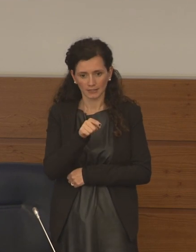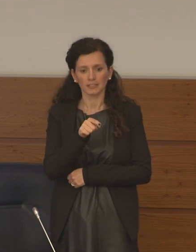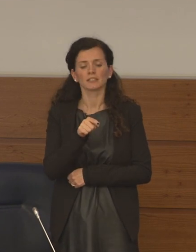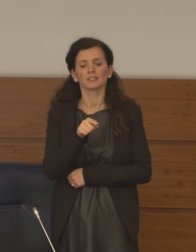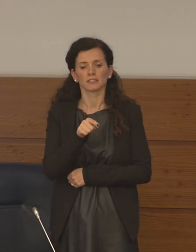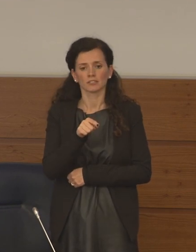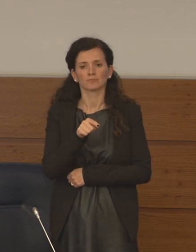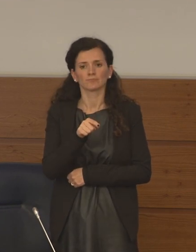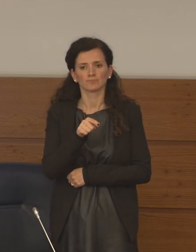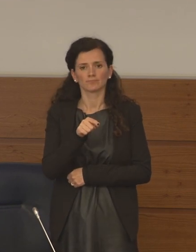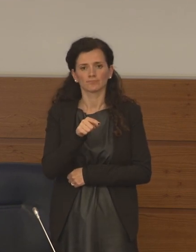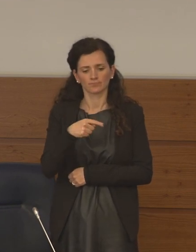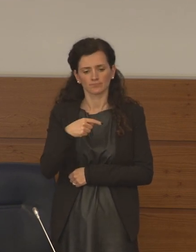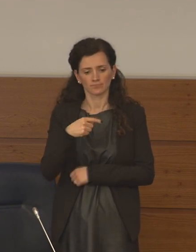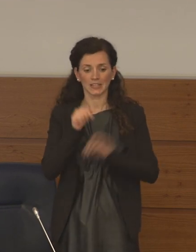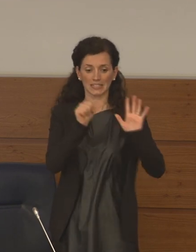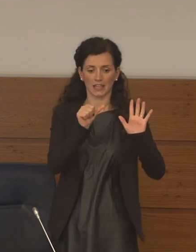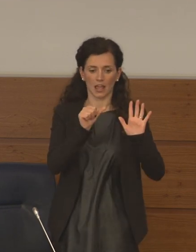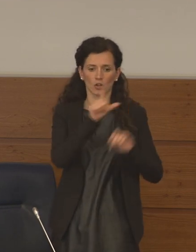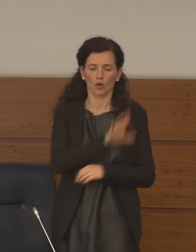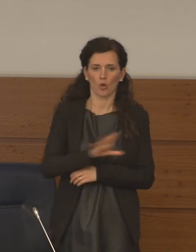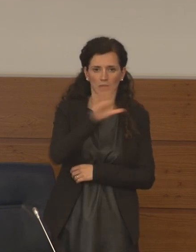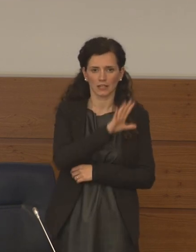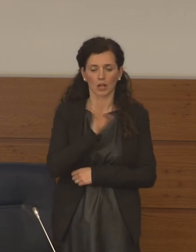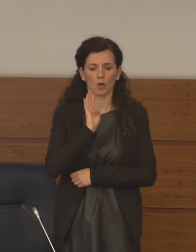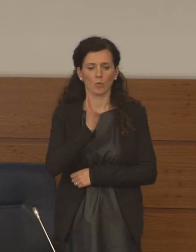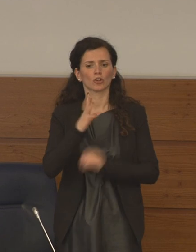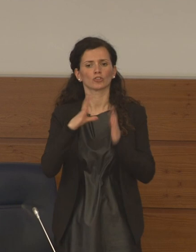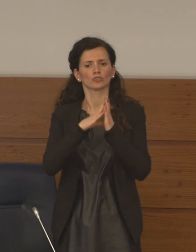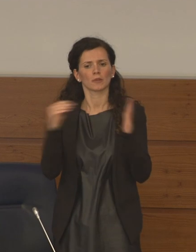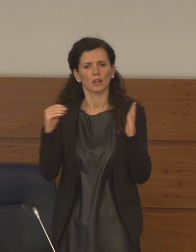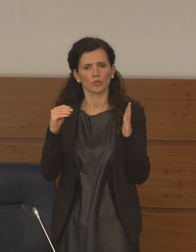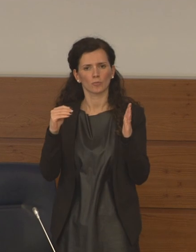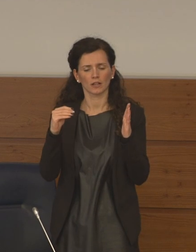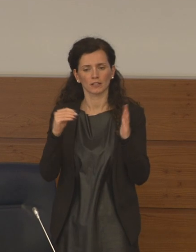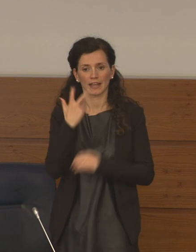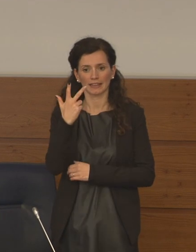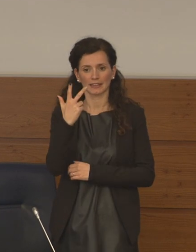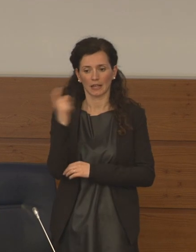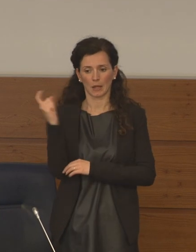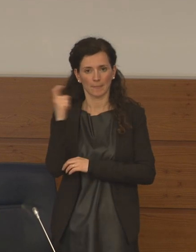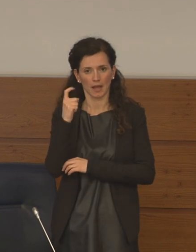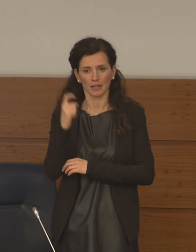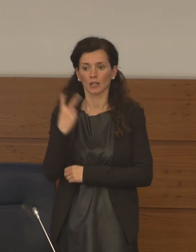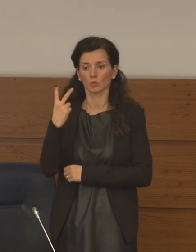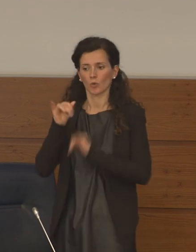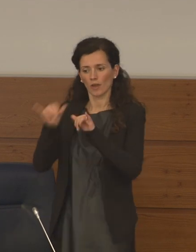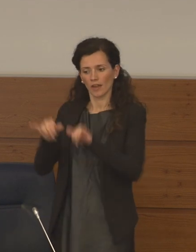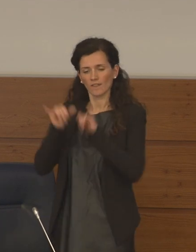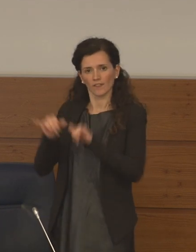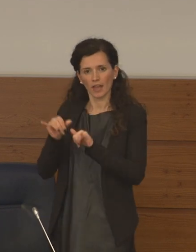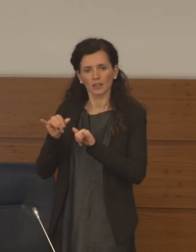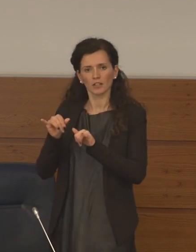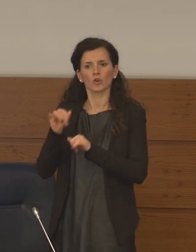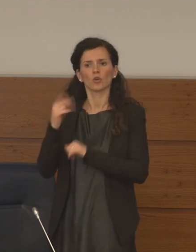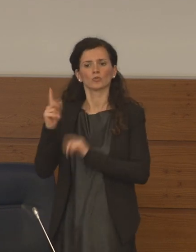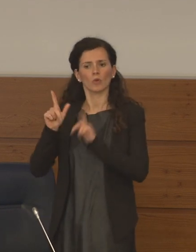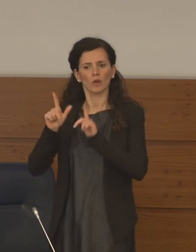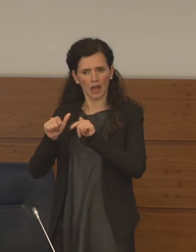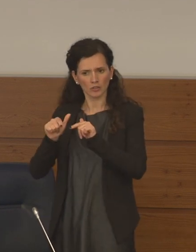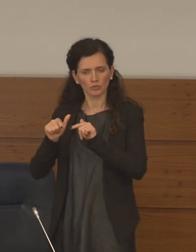registriamo sei in lombardia 14 nell'emilia romagna e nelle marche lui nel veneto 2 nel lazio